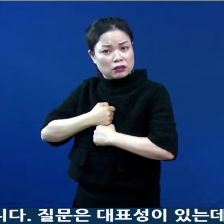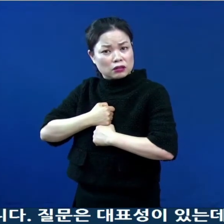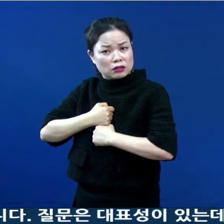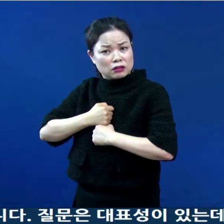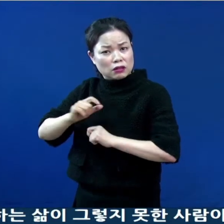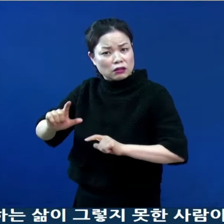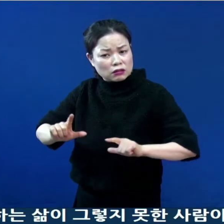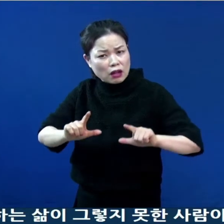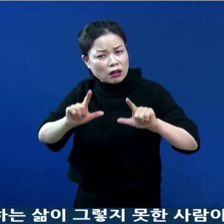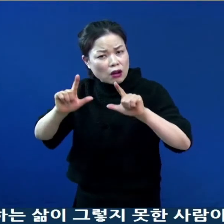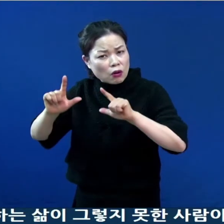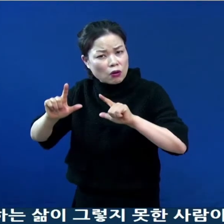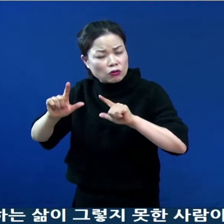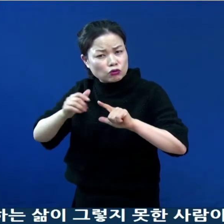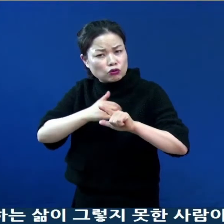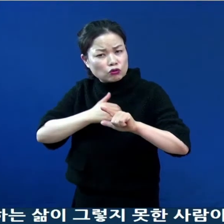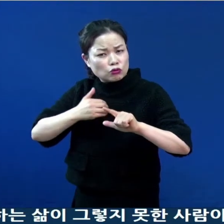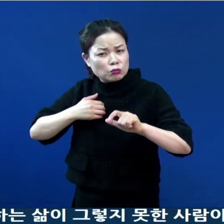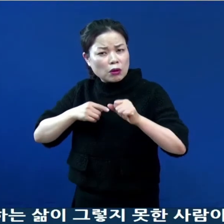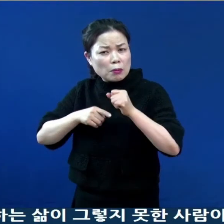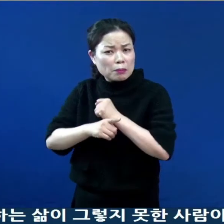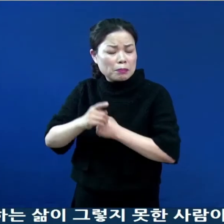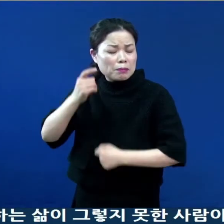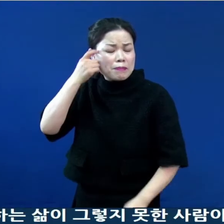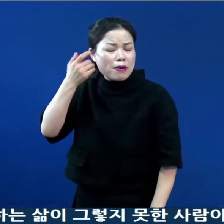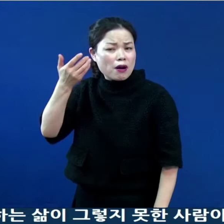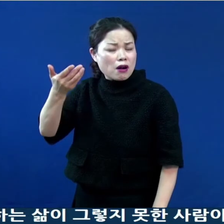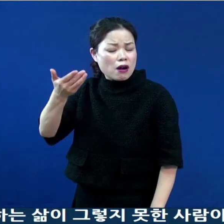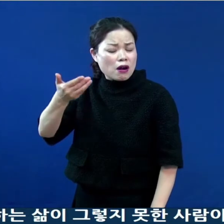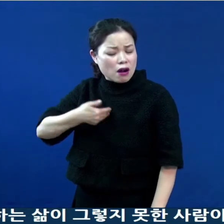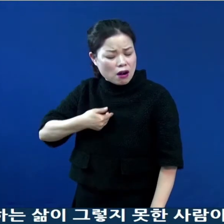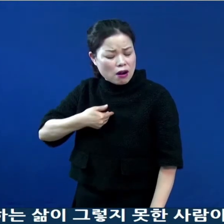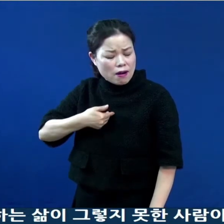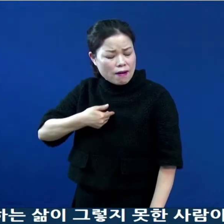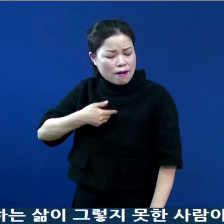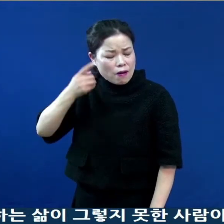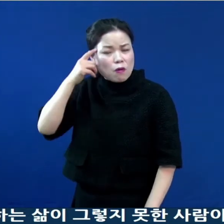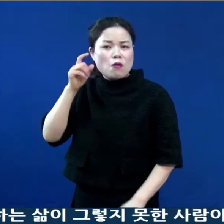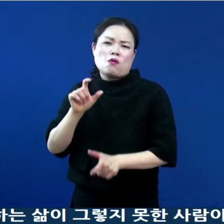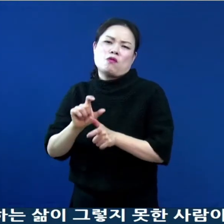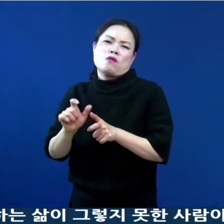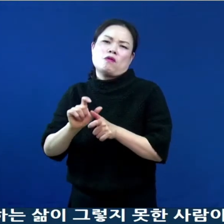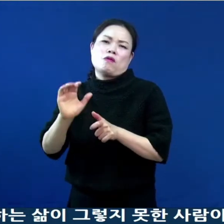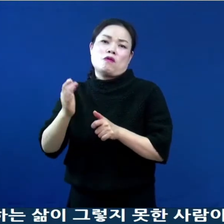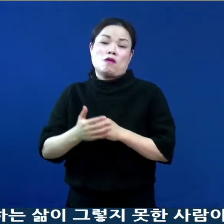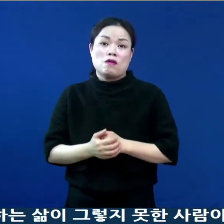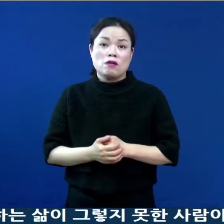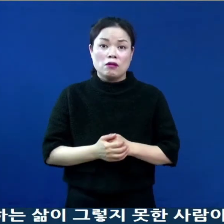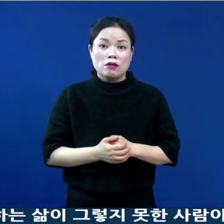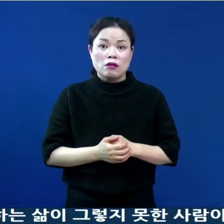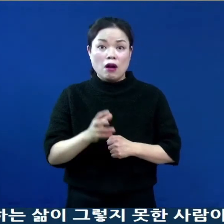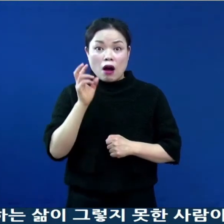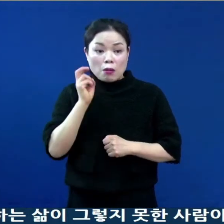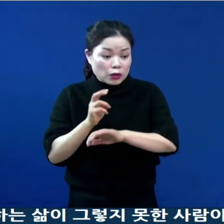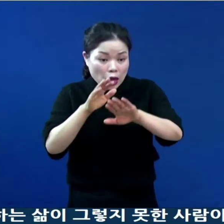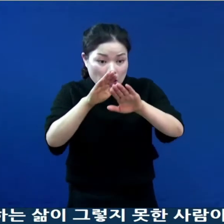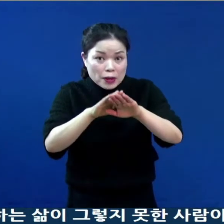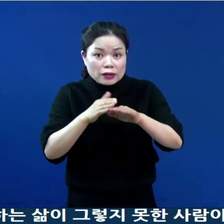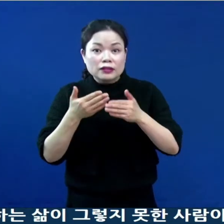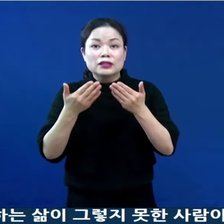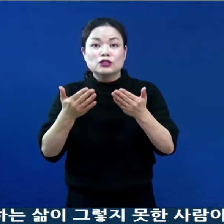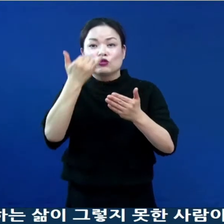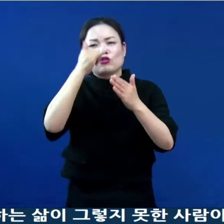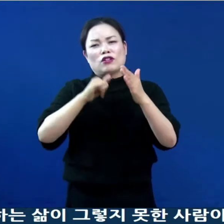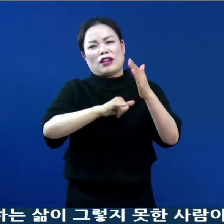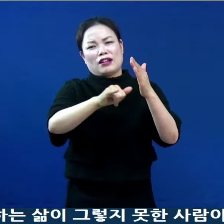살아 그런 충분한 이유가 있는가, 이런 고민을 하는 순간이 온다는 겁니다. 아마 오늘 예배드리는